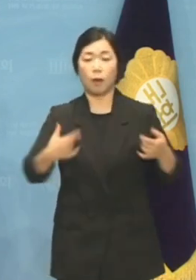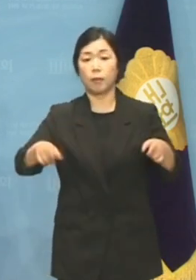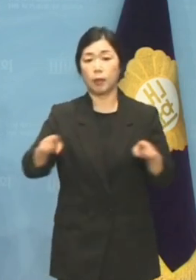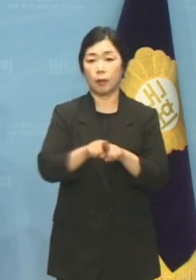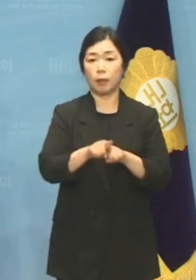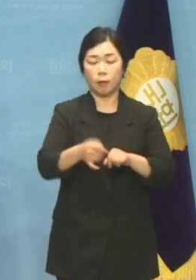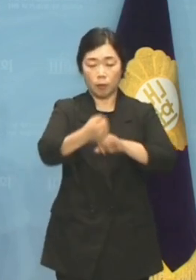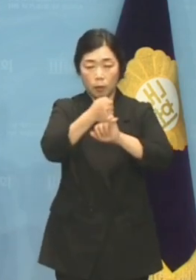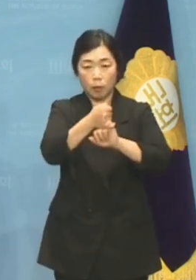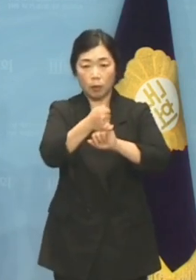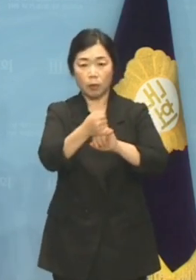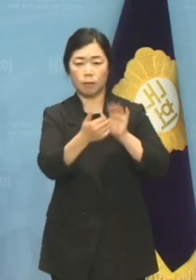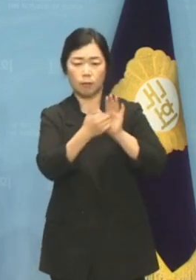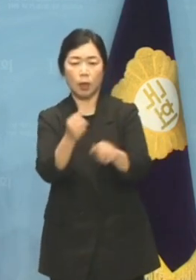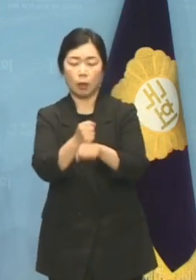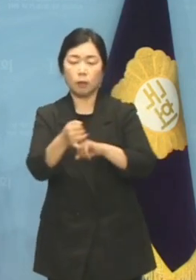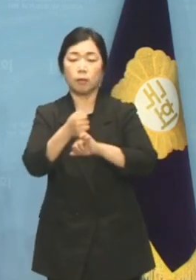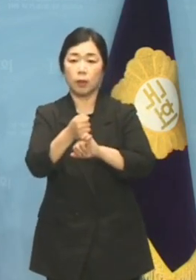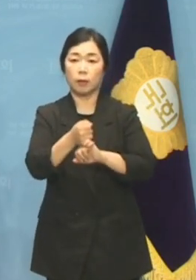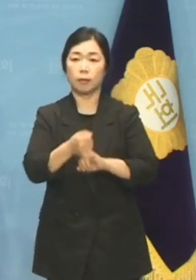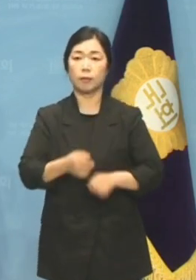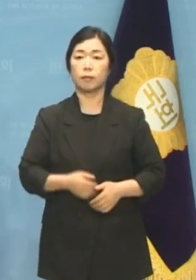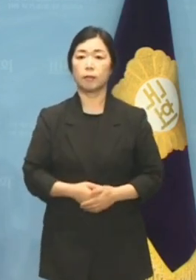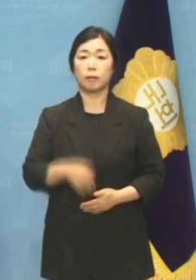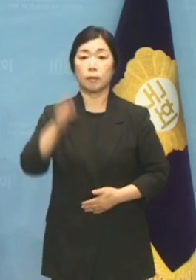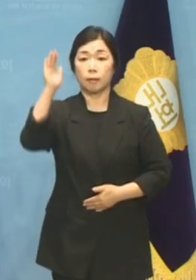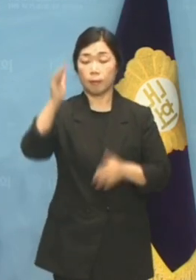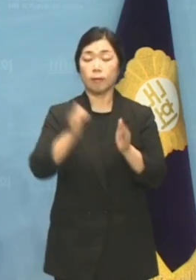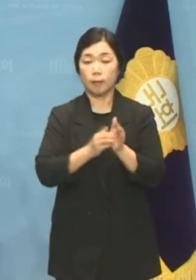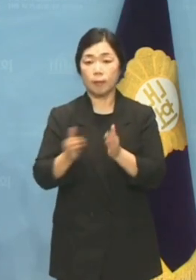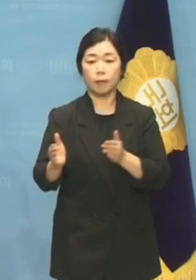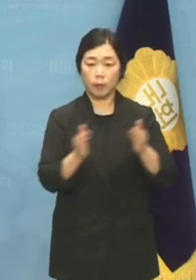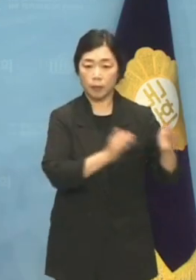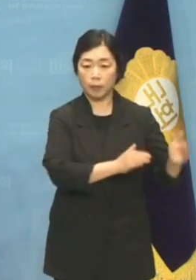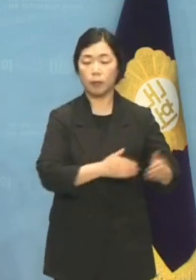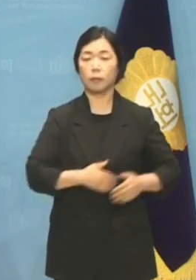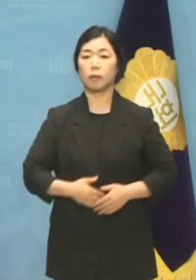함께 꼭 막아내도록 하겠습니다. 이상입니다.